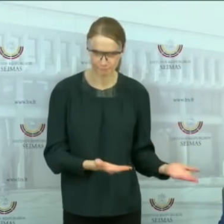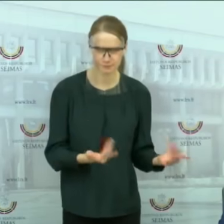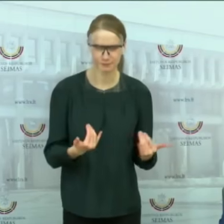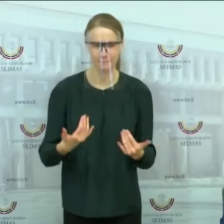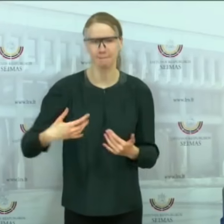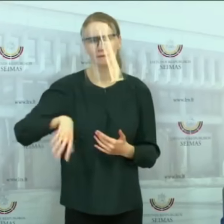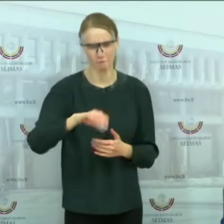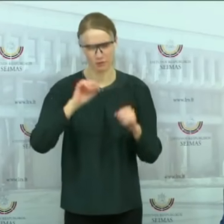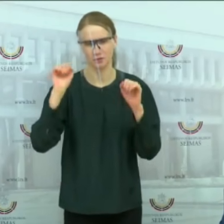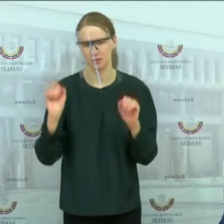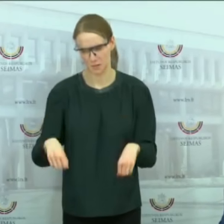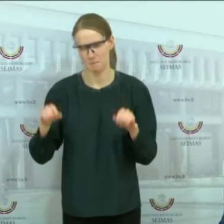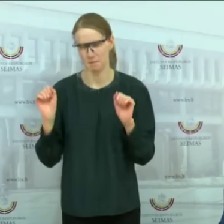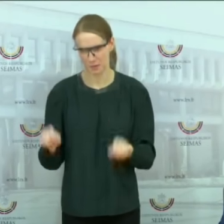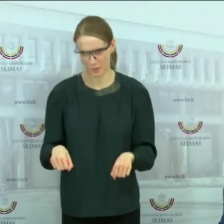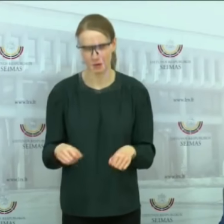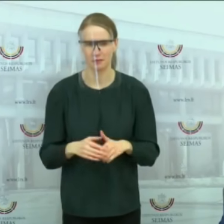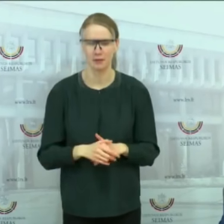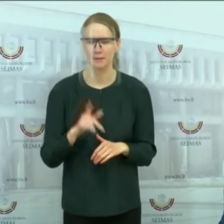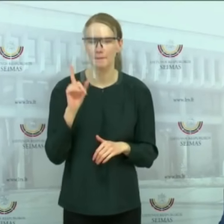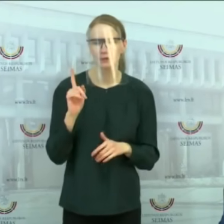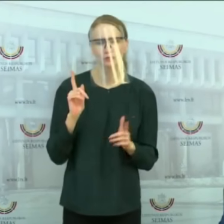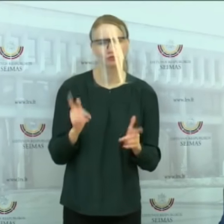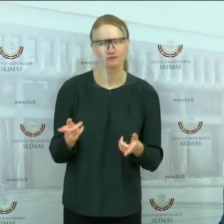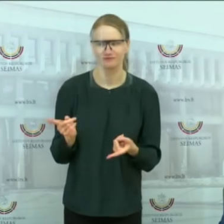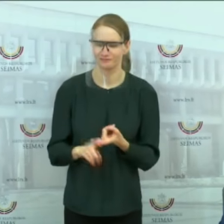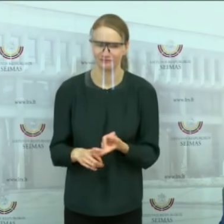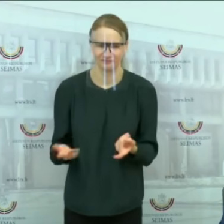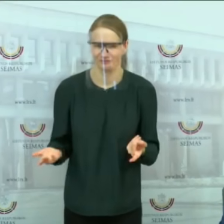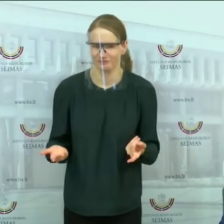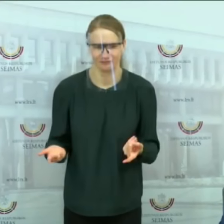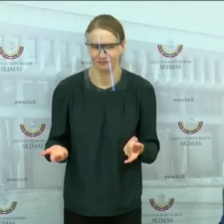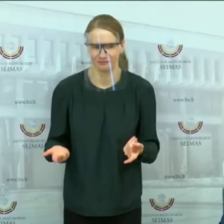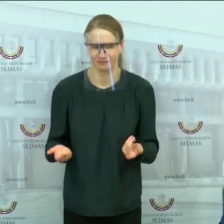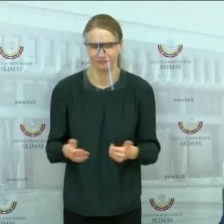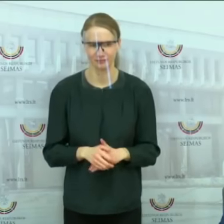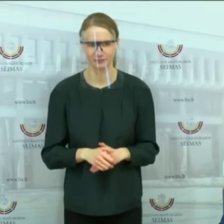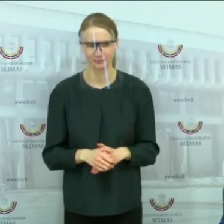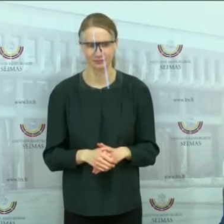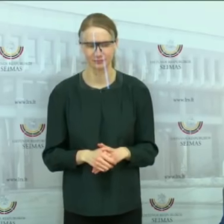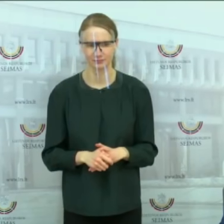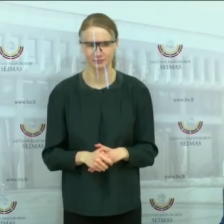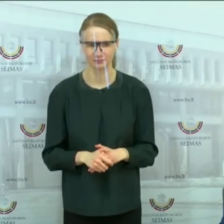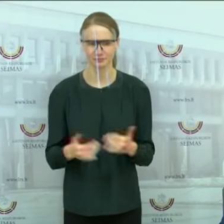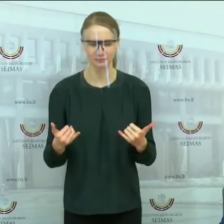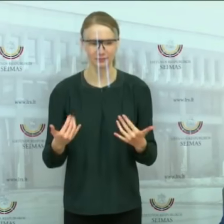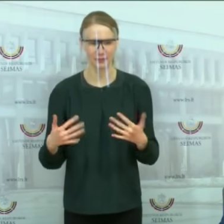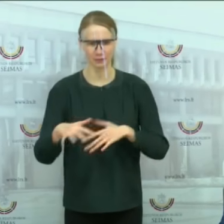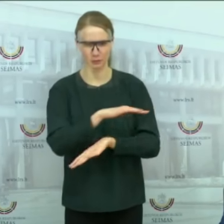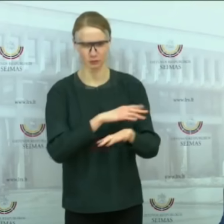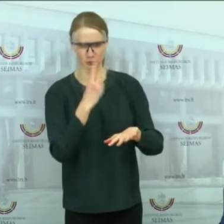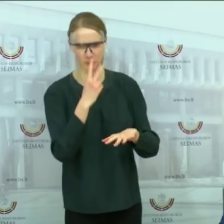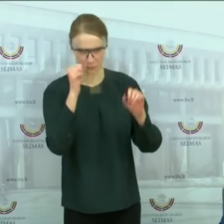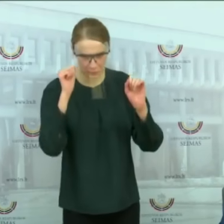Viskas yra realu, bet tas realumas, sakau, kaip ir visada, priklauso nuo konkrečios situacijos. Kol